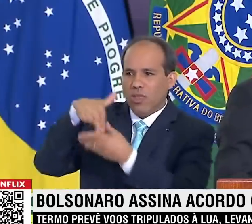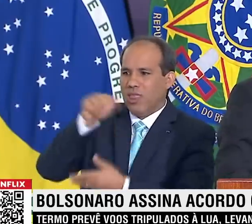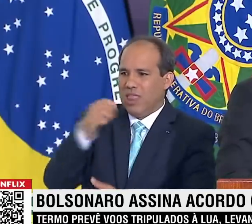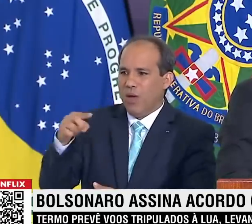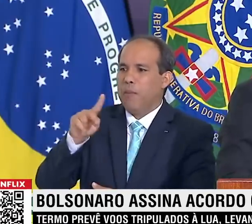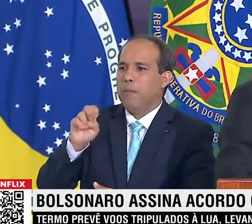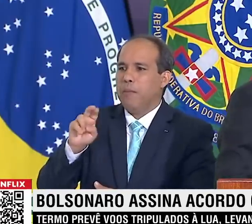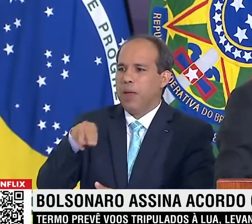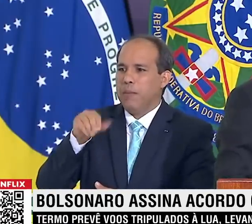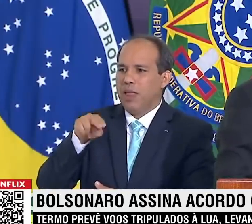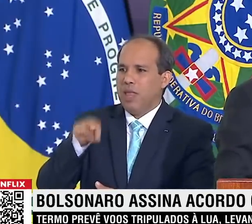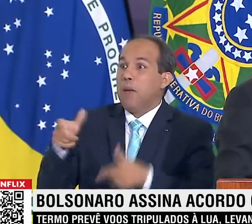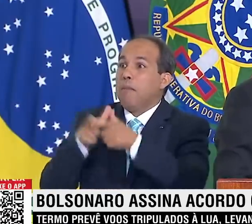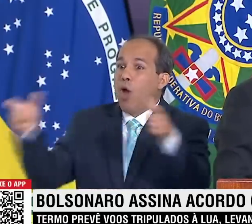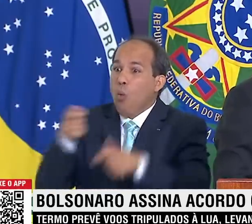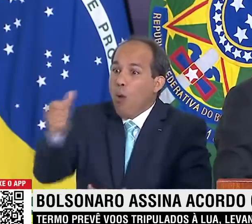ONU, quase unanimidade.